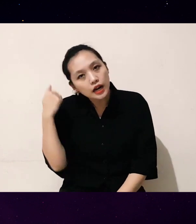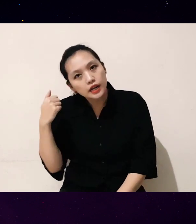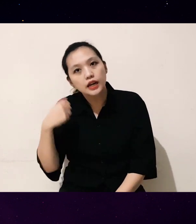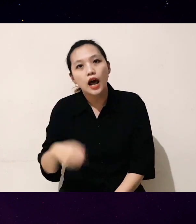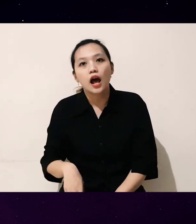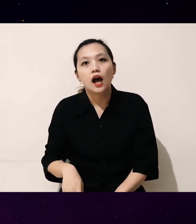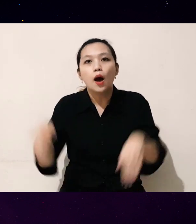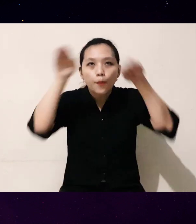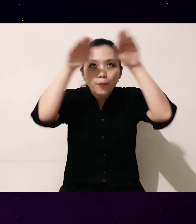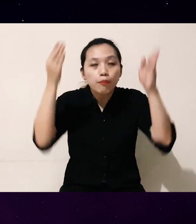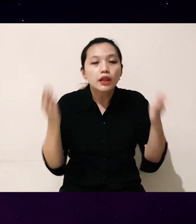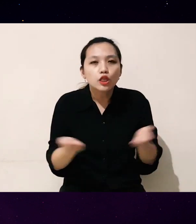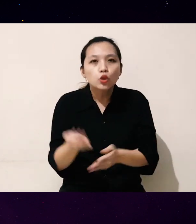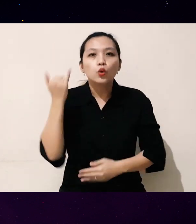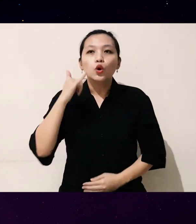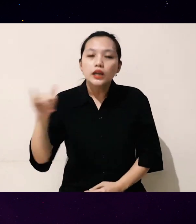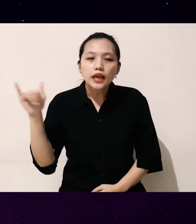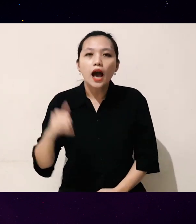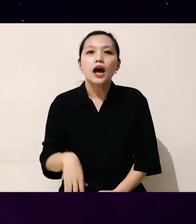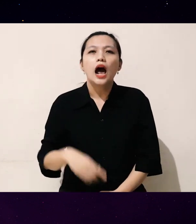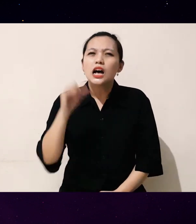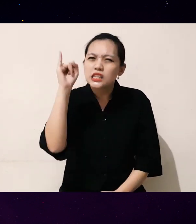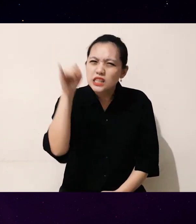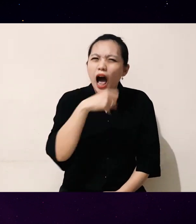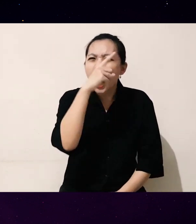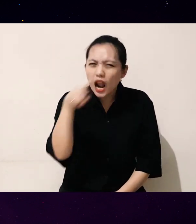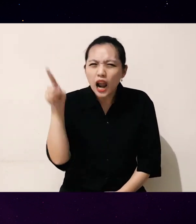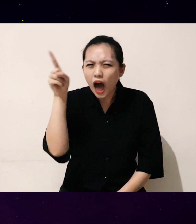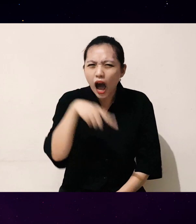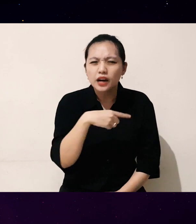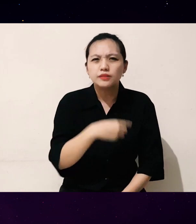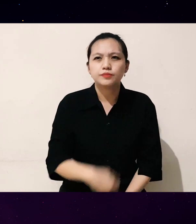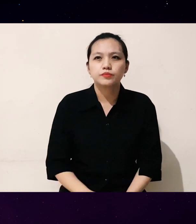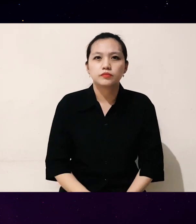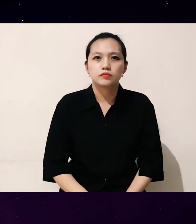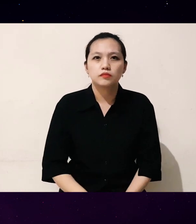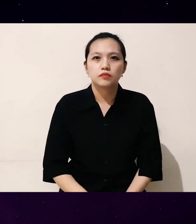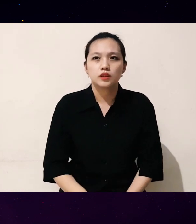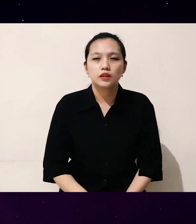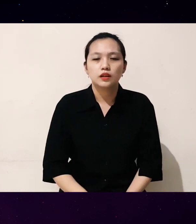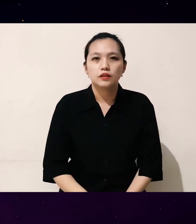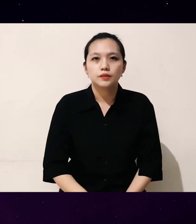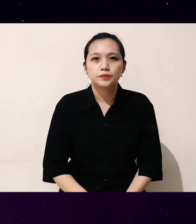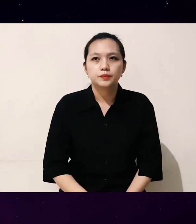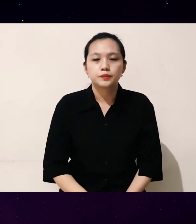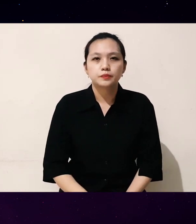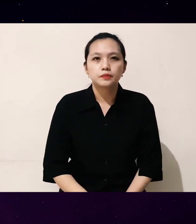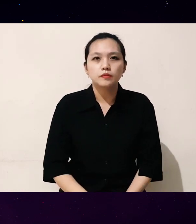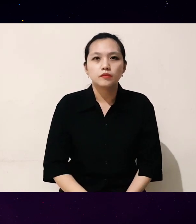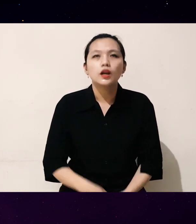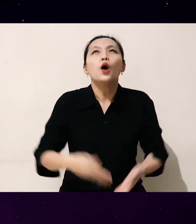postur yang salah, banyak daripada kita merasa kesakitan, mengalami cedera, mengalami